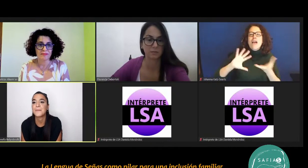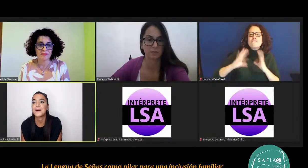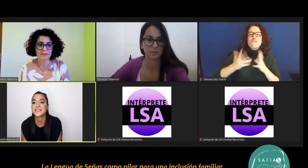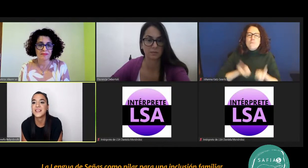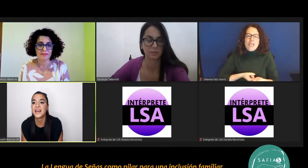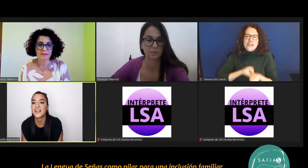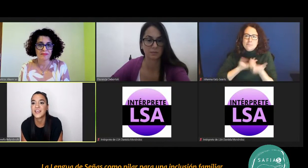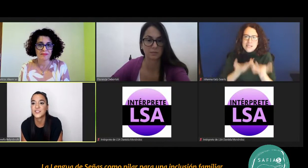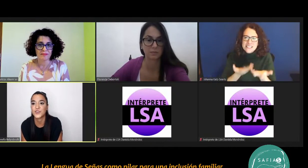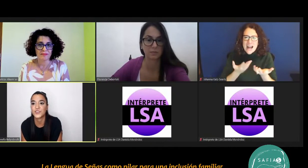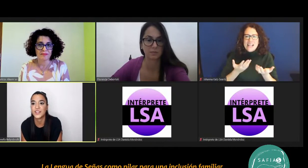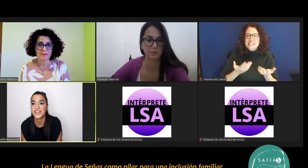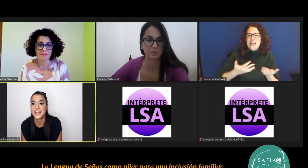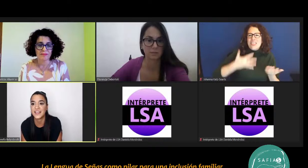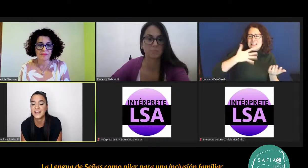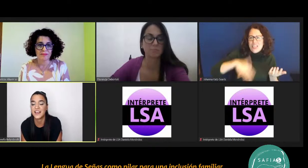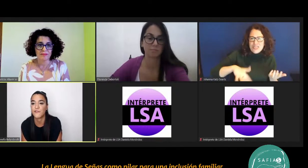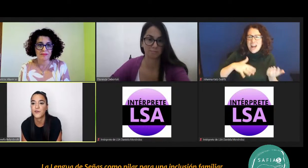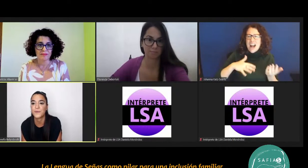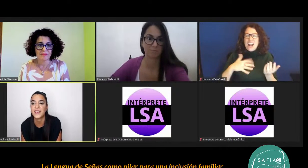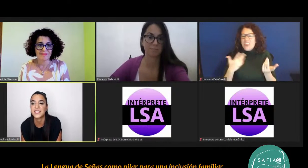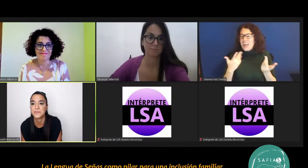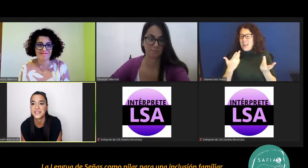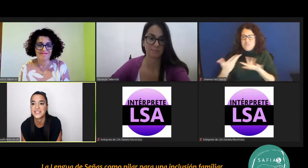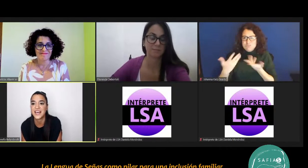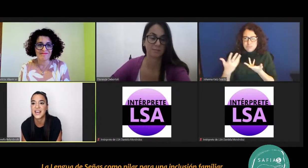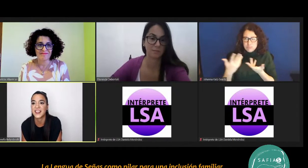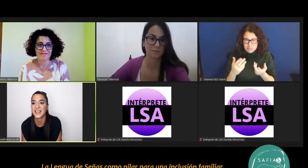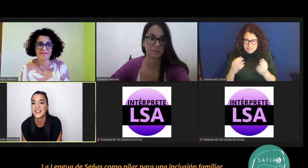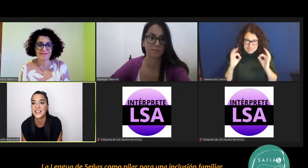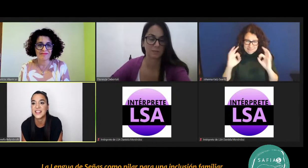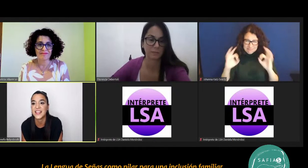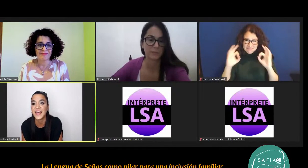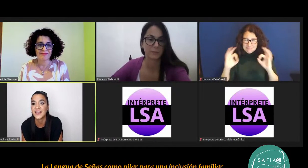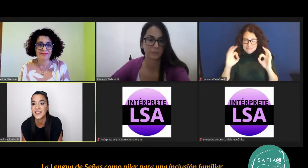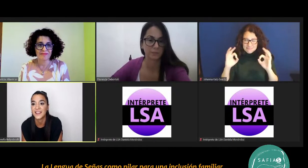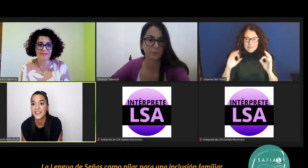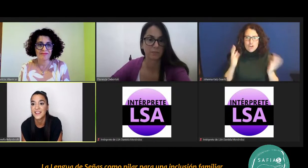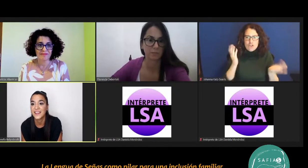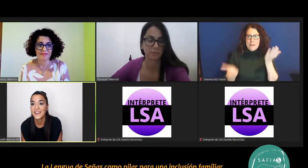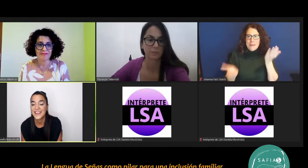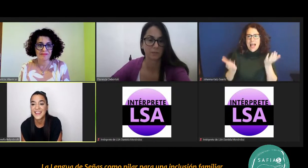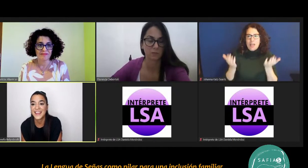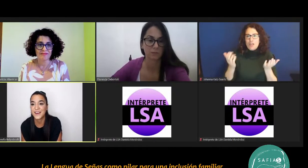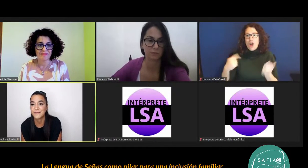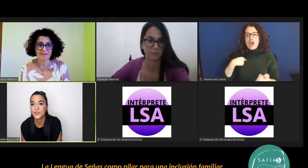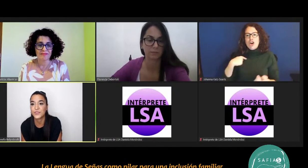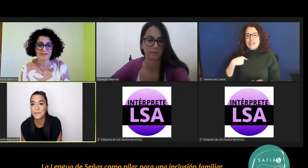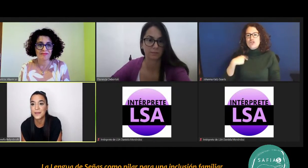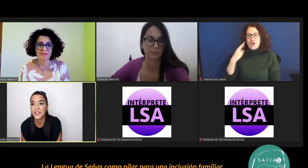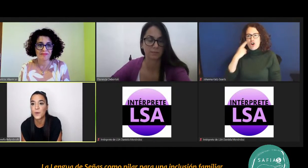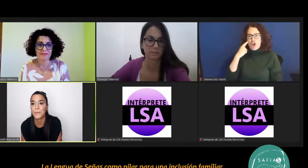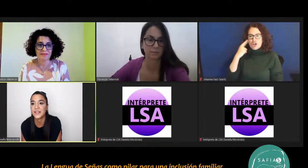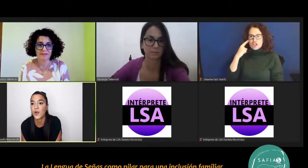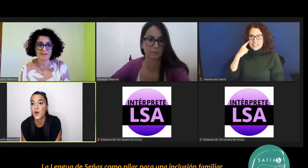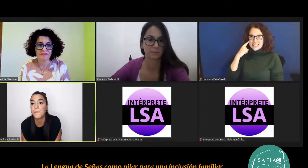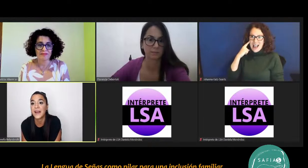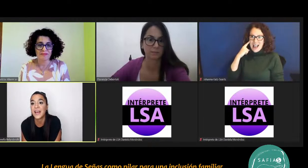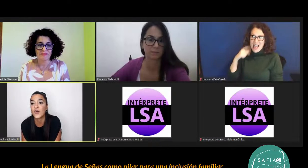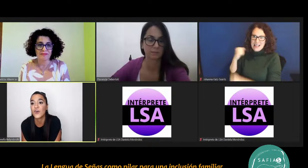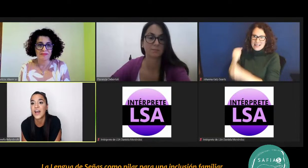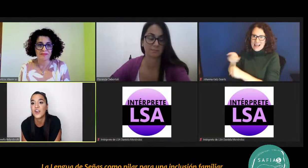La capacidad que ellos tenían, la forma de expresar, de entender, era totalmente